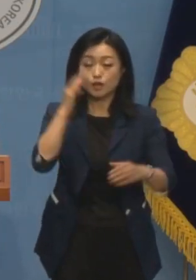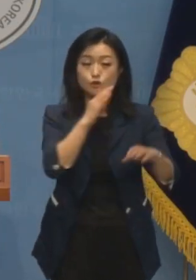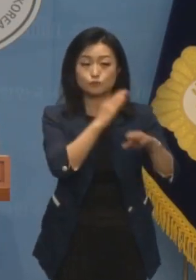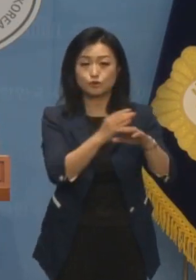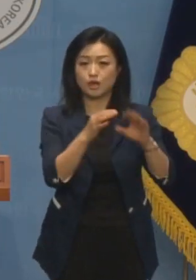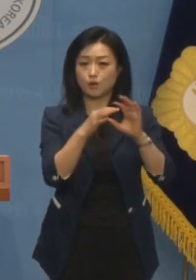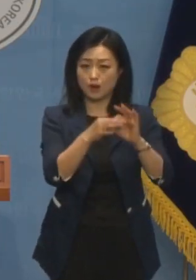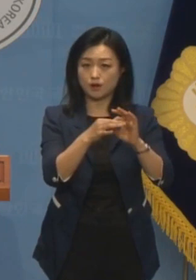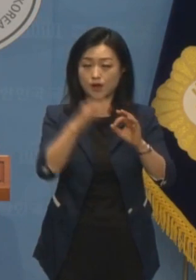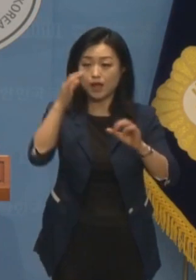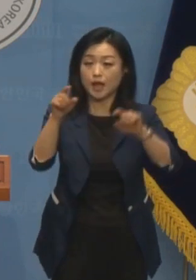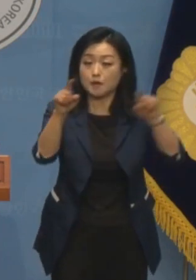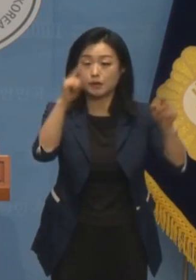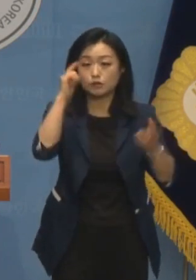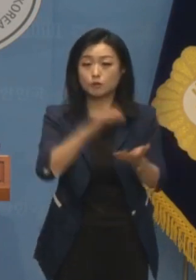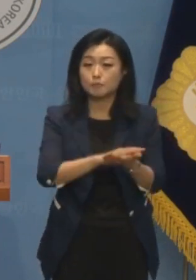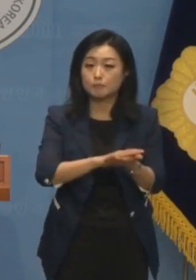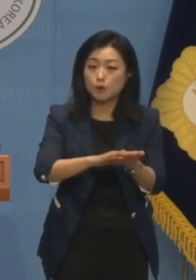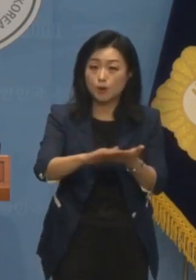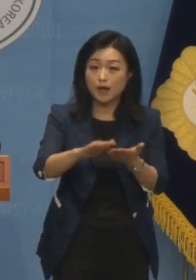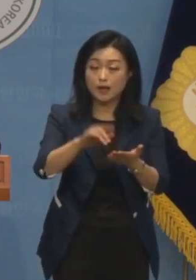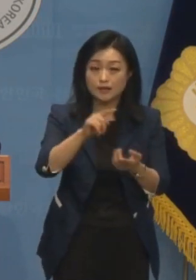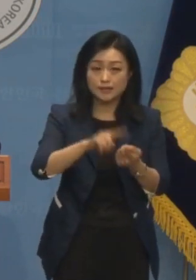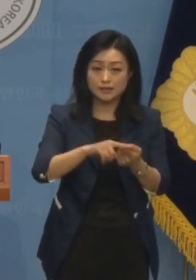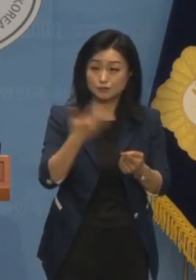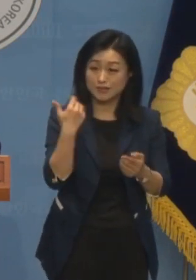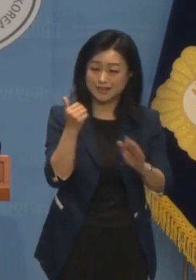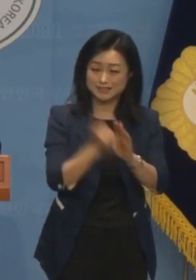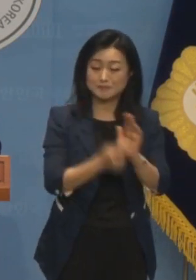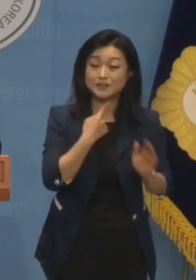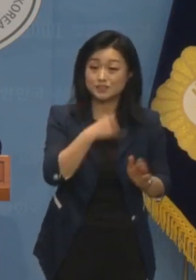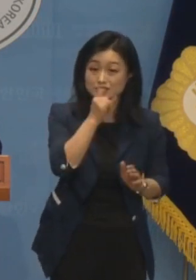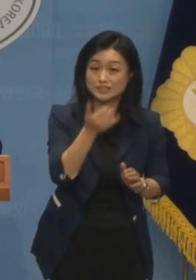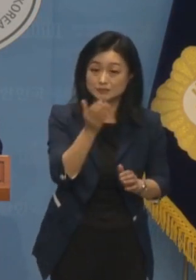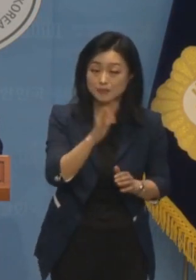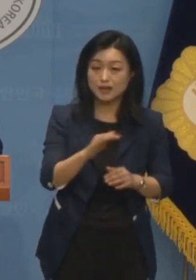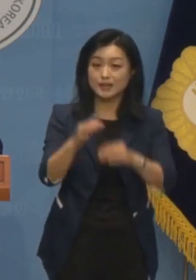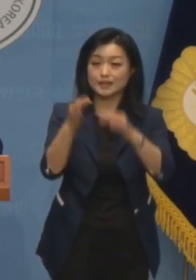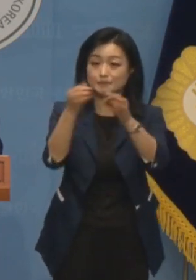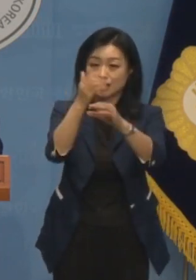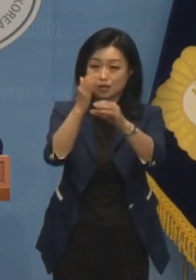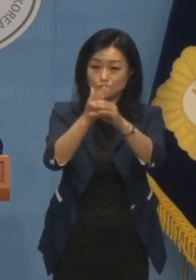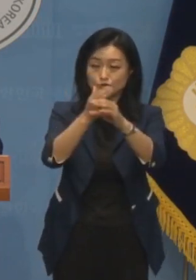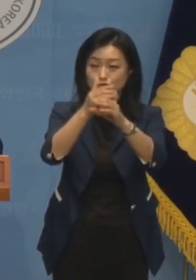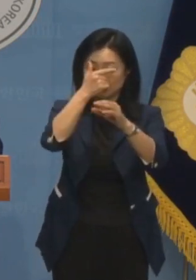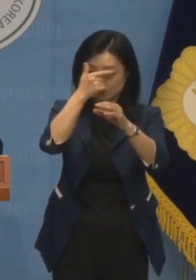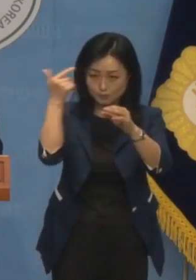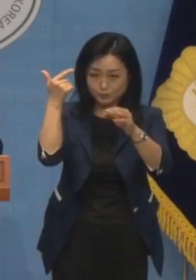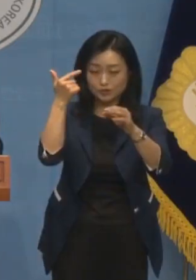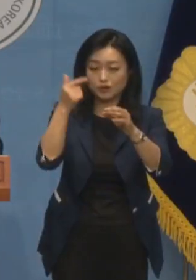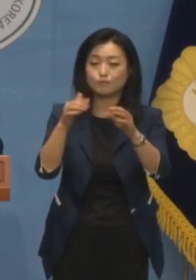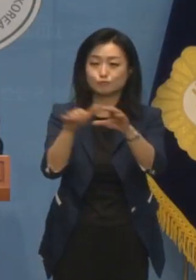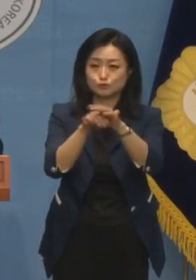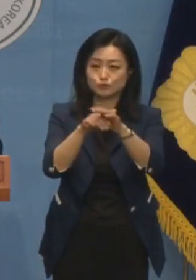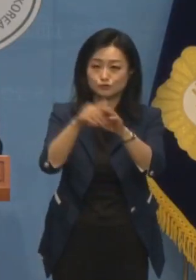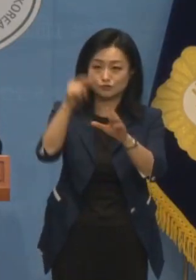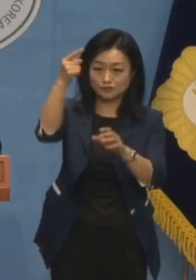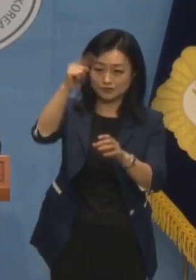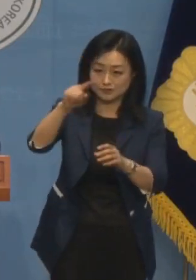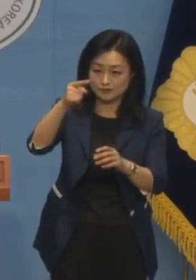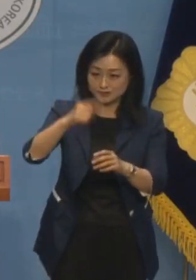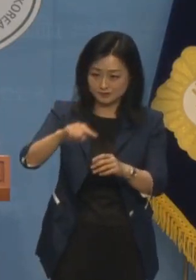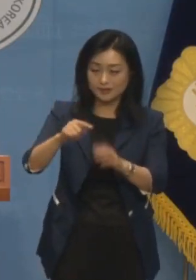남북관계, 한반도 평화에서 실패의 기억도 있지만 김대중, 노무현, 문재인 대통령으로 이어진 성공의 기억도